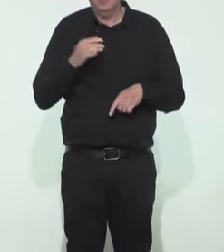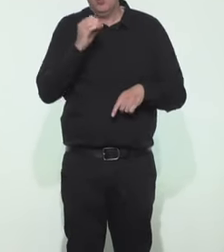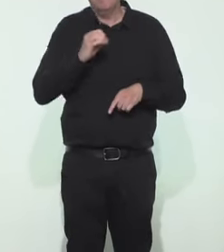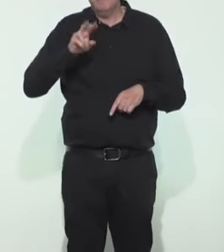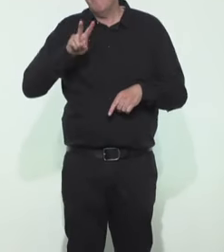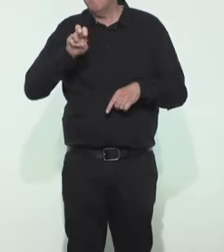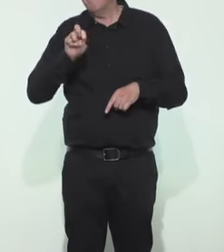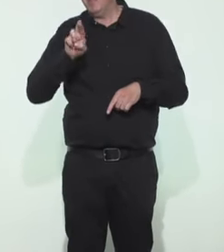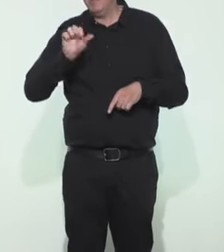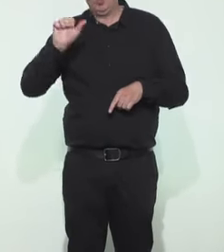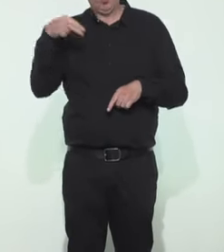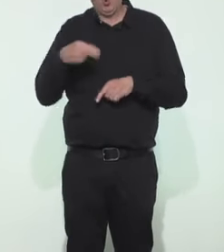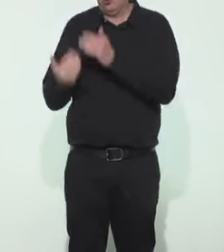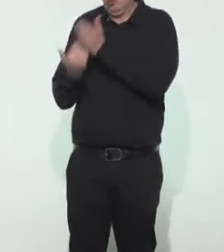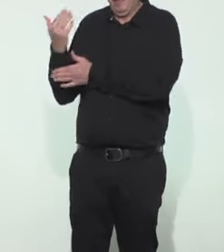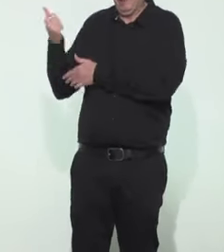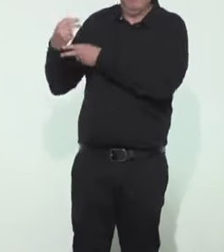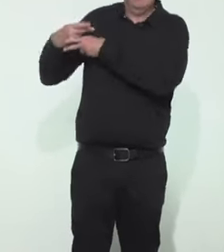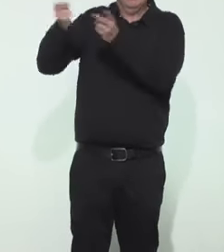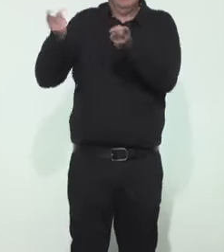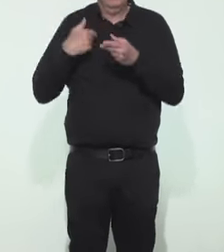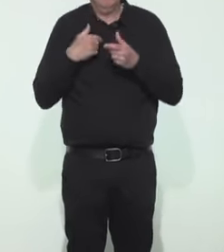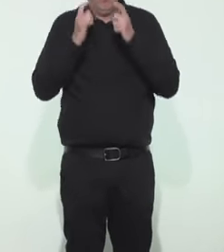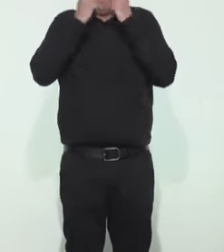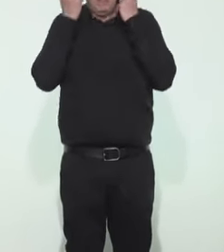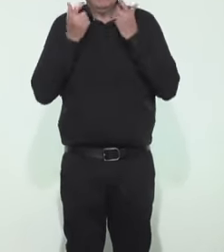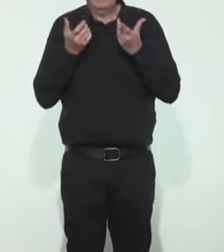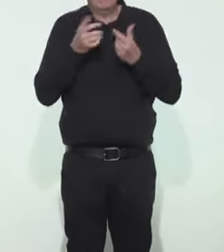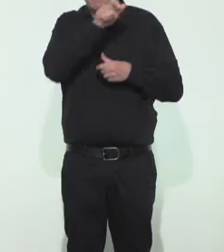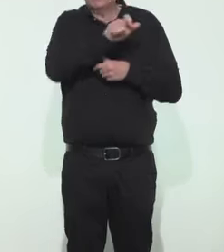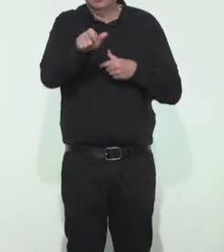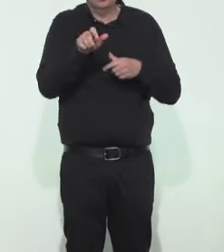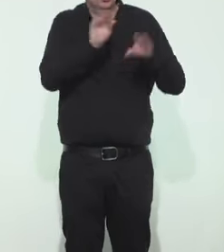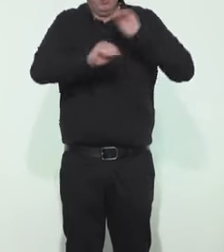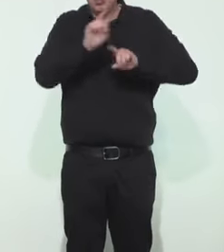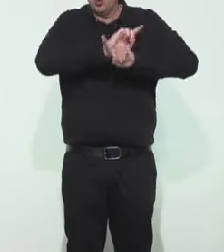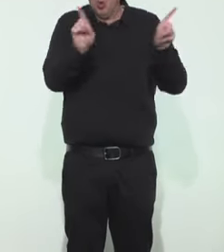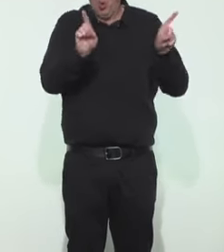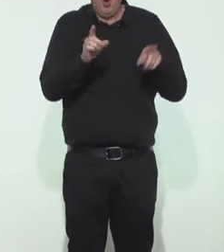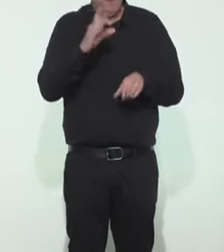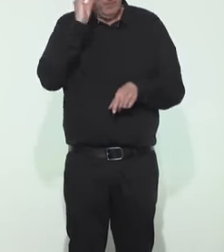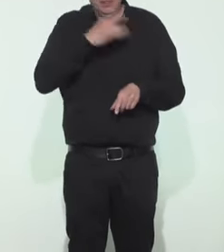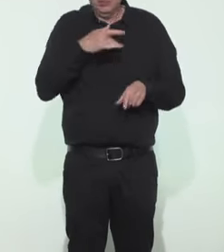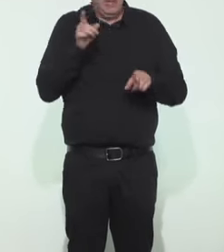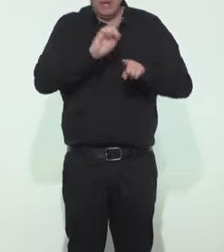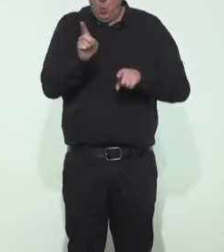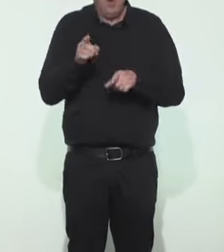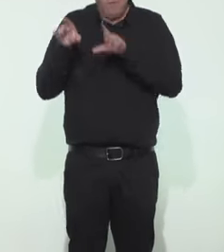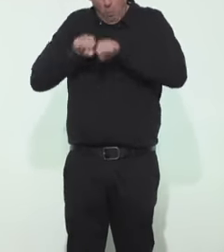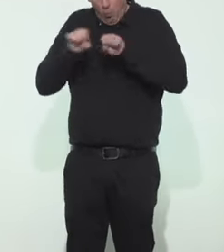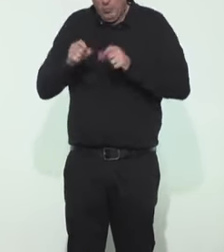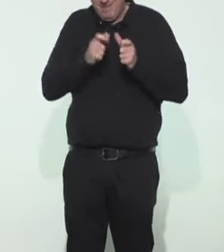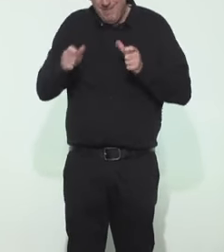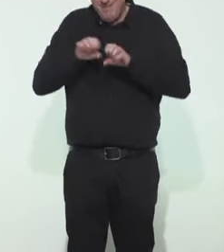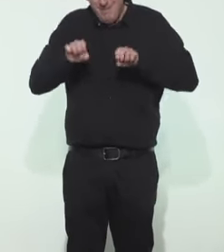capable de produire des masques pour des personnes qui ne sont pas des soignants ce sont ces fameux masque alternatif ce seront donc des personnes